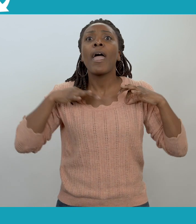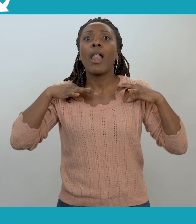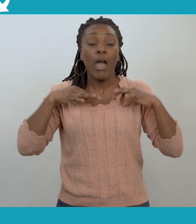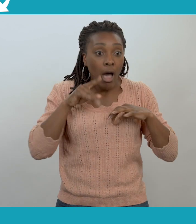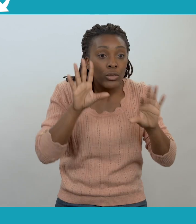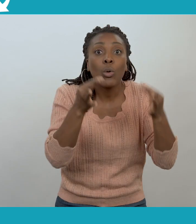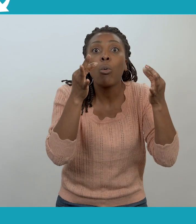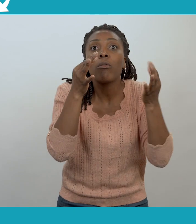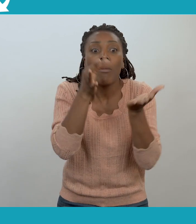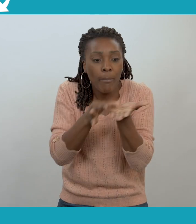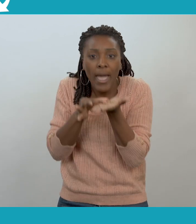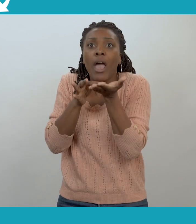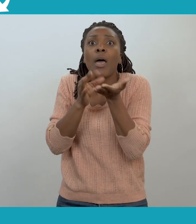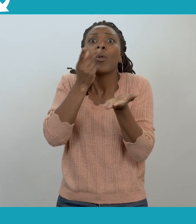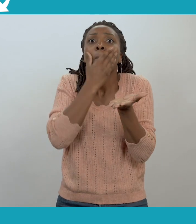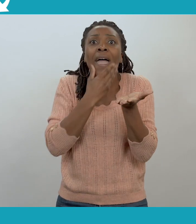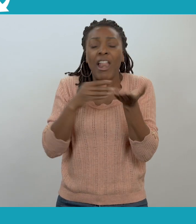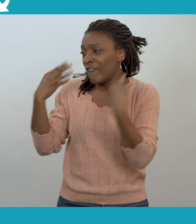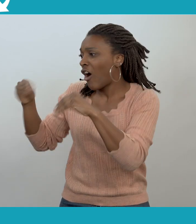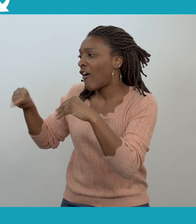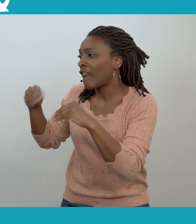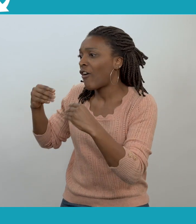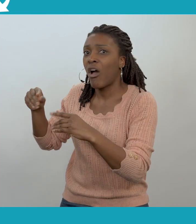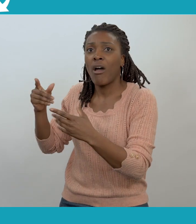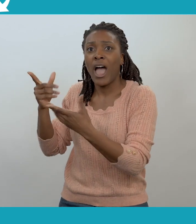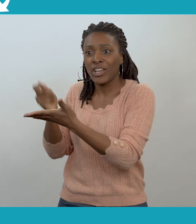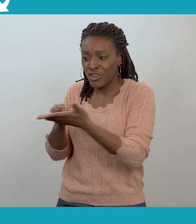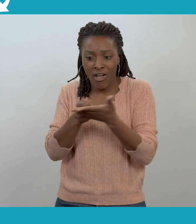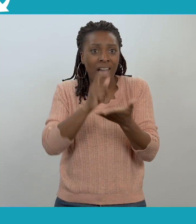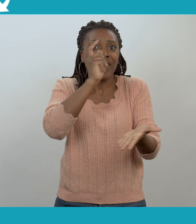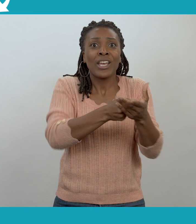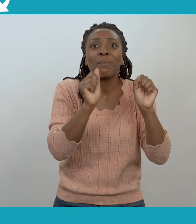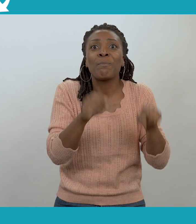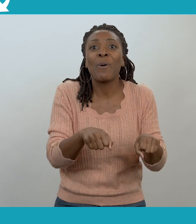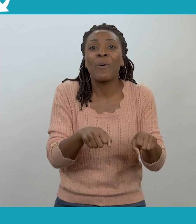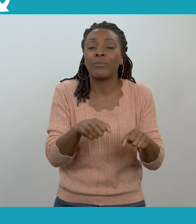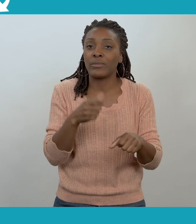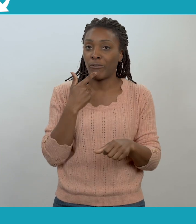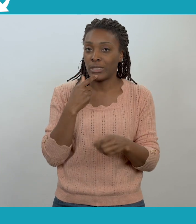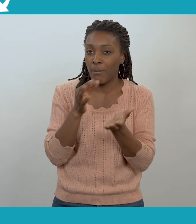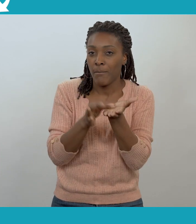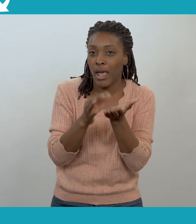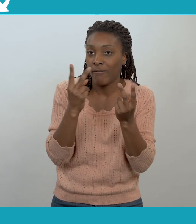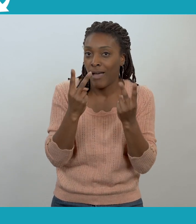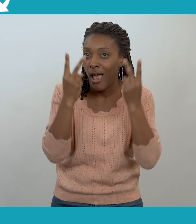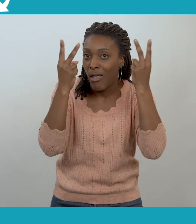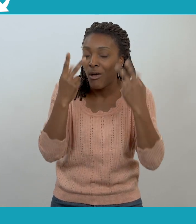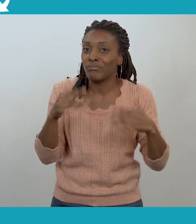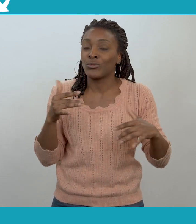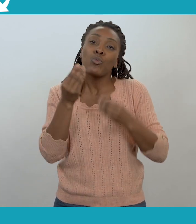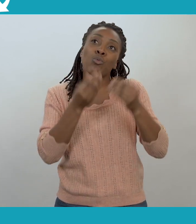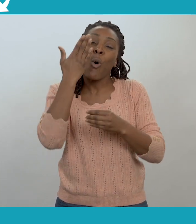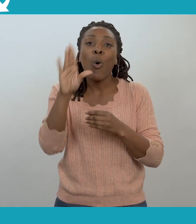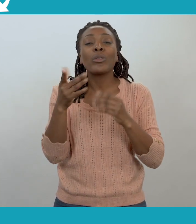a trouvé la plus belle des perles, il vend tout ce qu'il a pour pouvoir l'acheter. Ça devait être une perle vraiment extraordinaire.